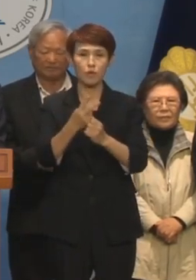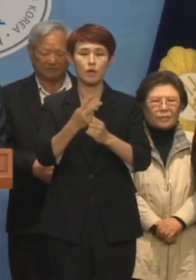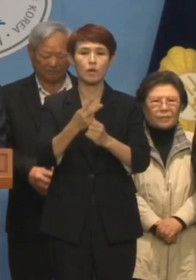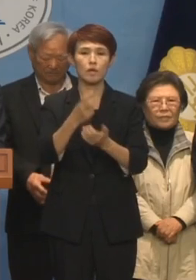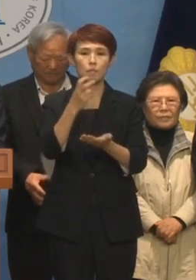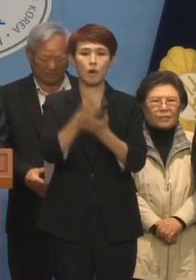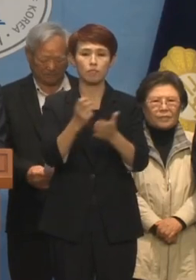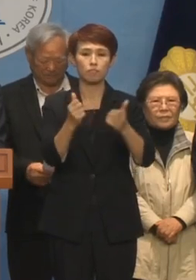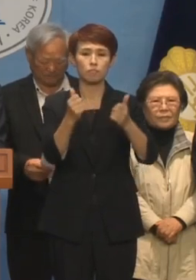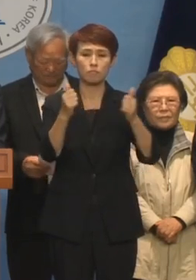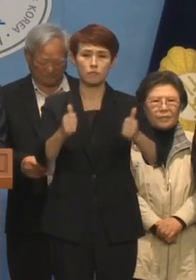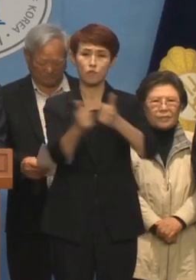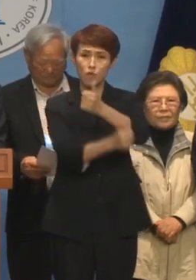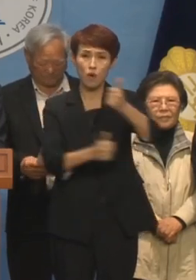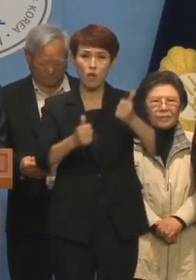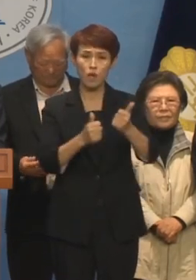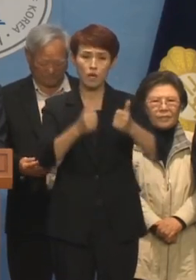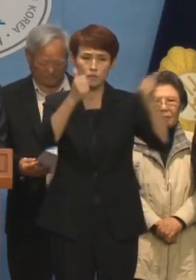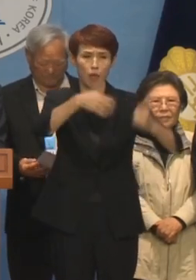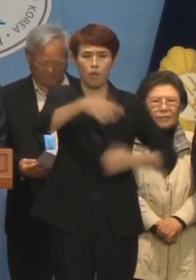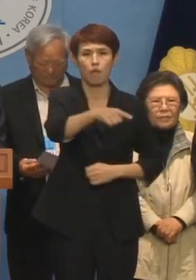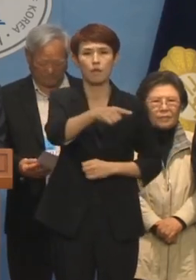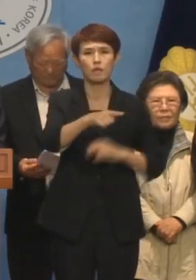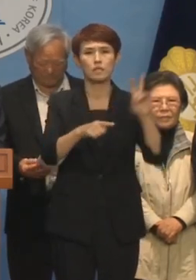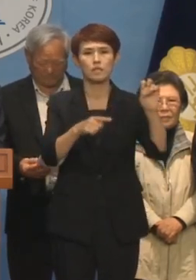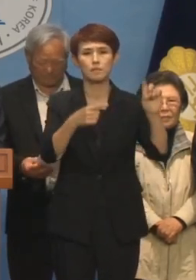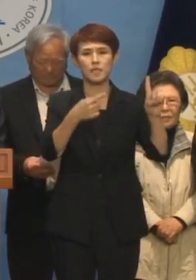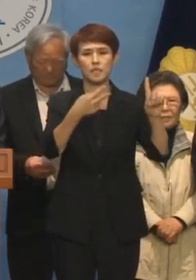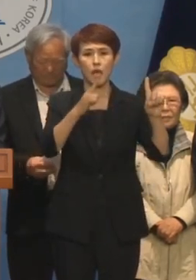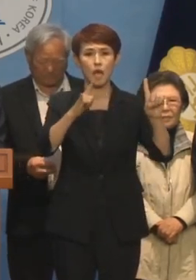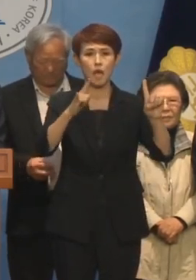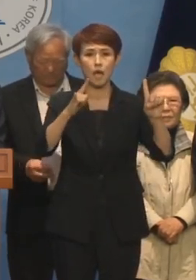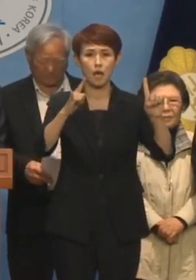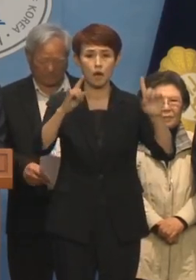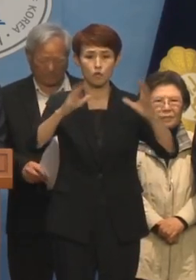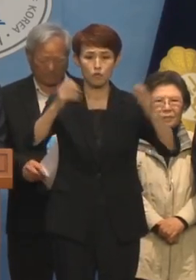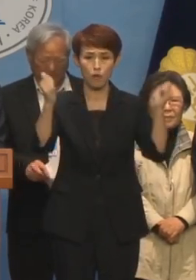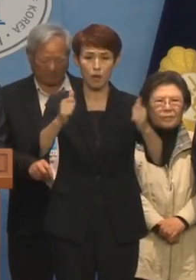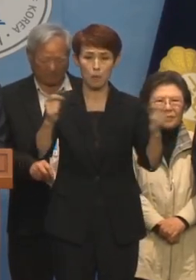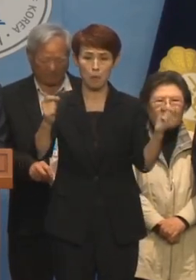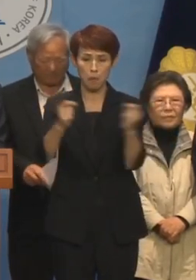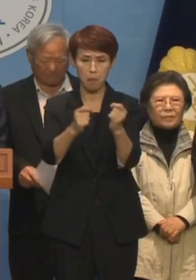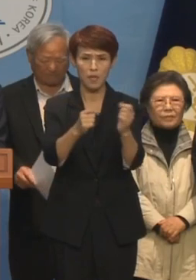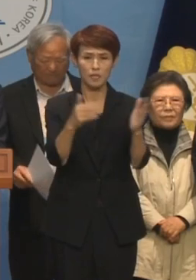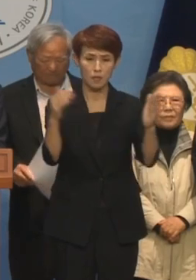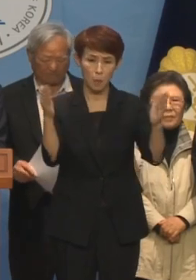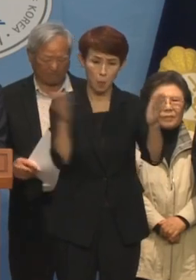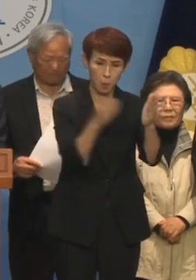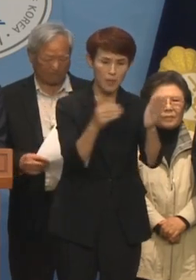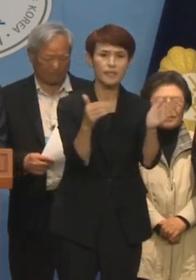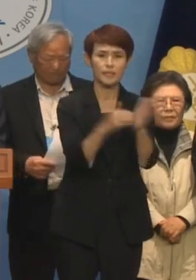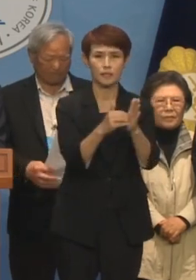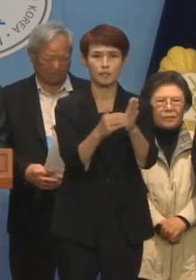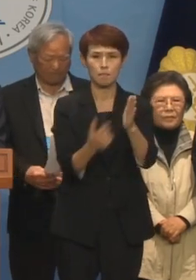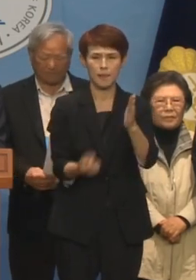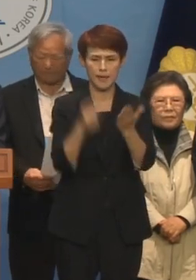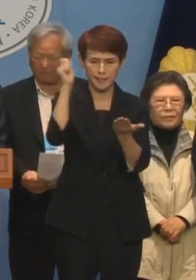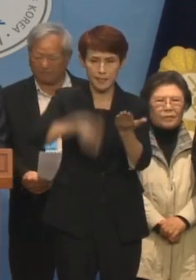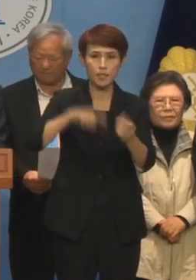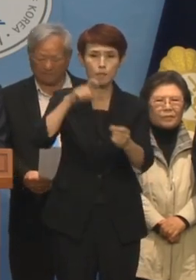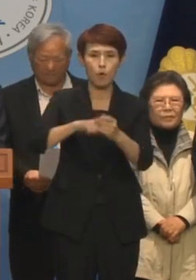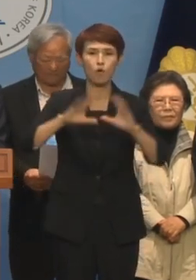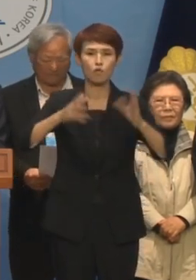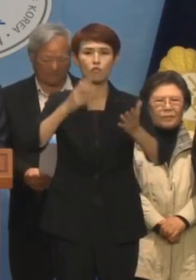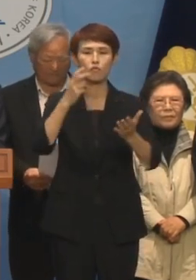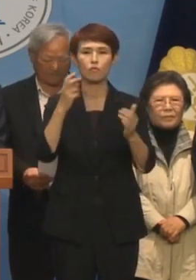되지 못해 21대 국회 임기가 얼마 남지 않은 상황에서 조속한 통과를 위해 국회법에